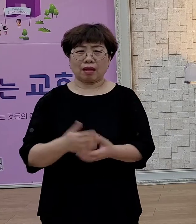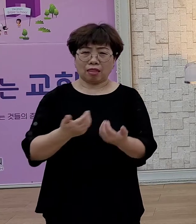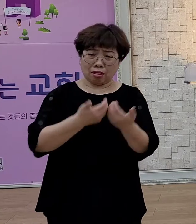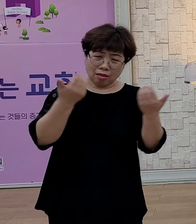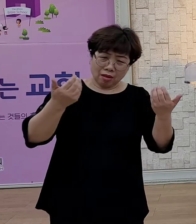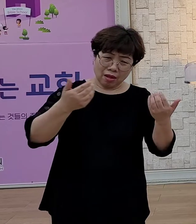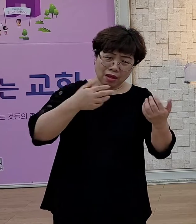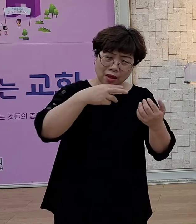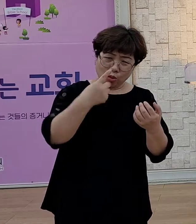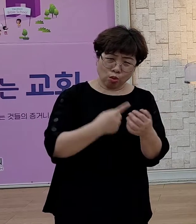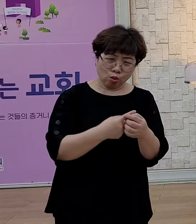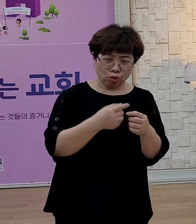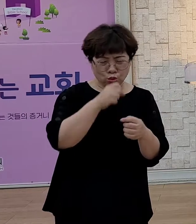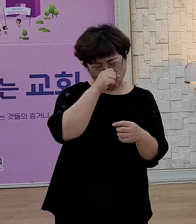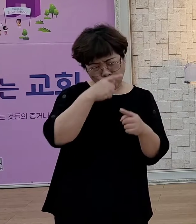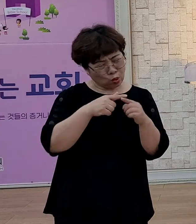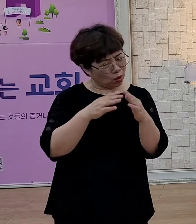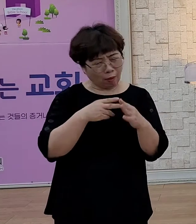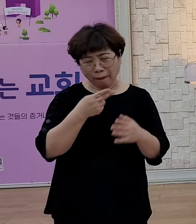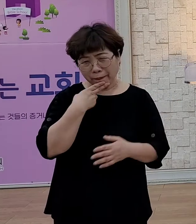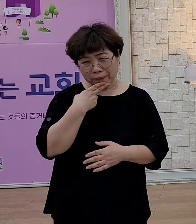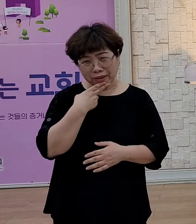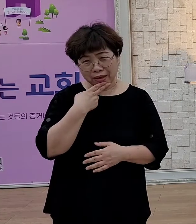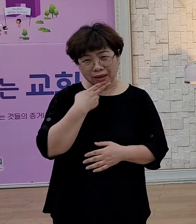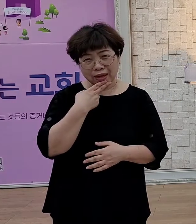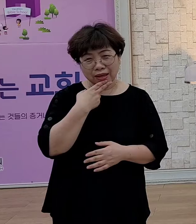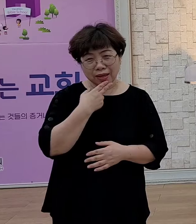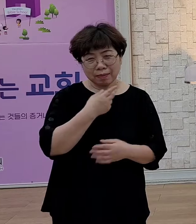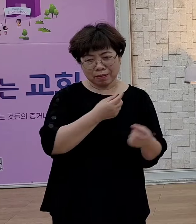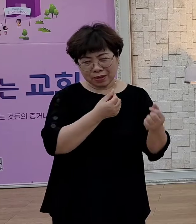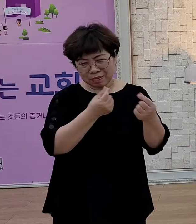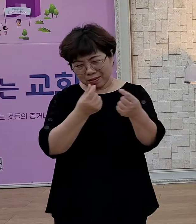나가면 뭐 또 좋은 교회 있을 것 같죠? 아니.